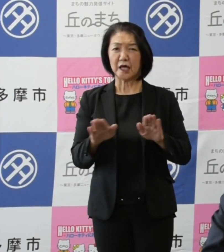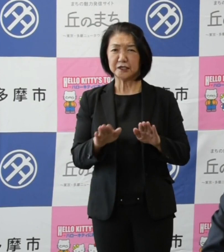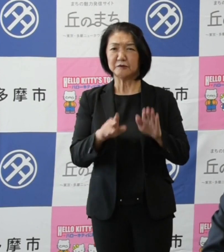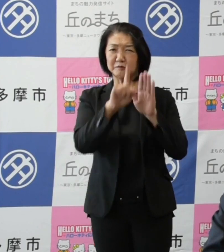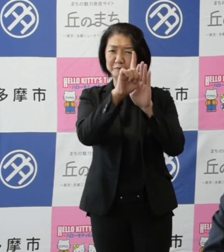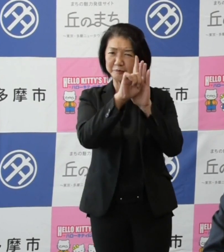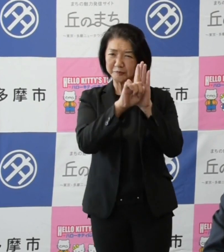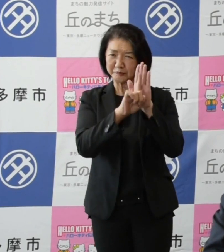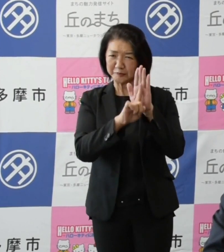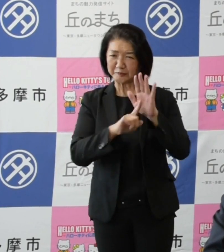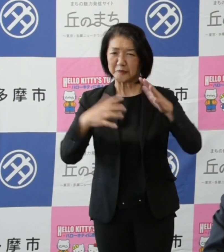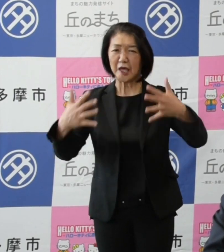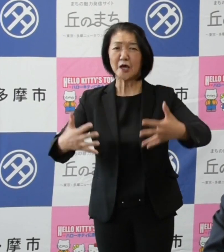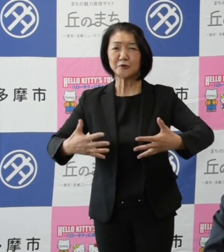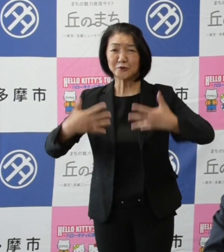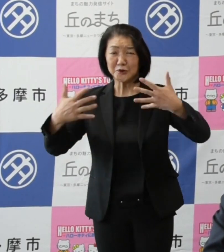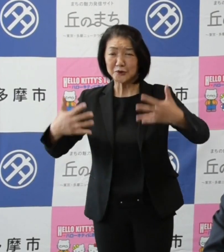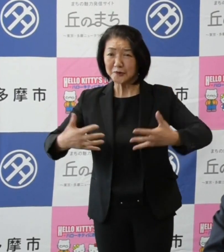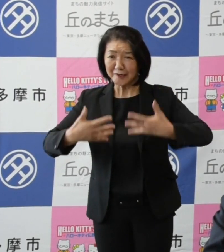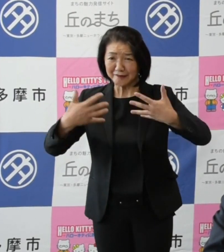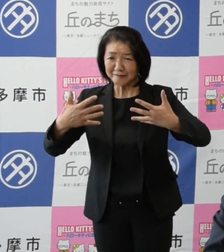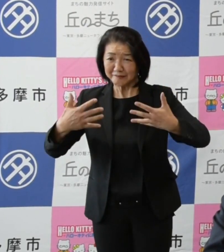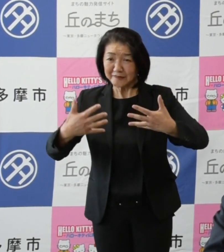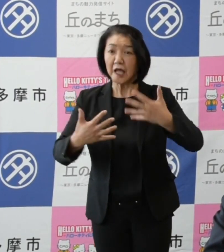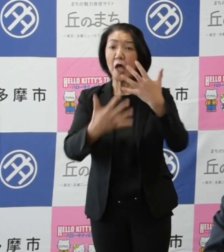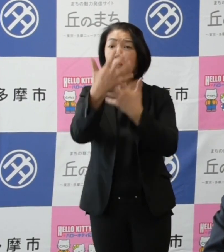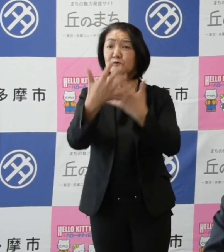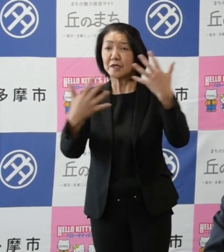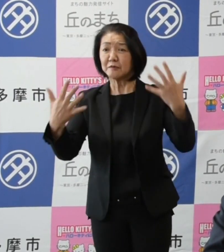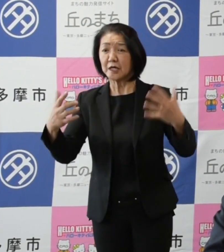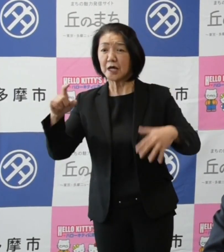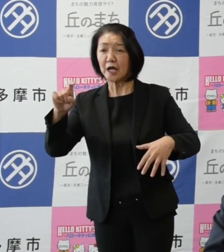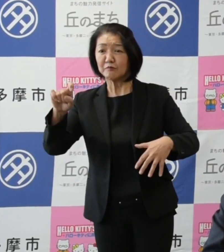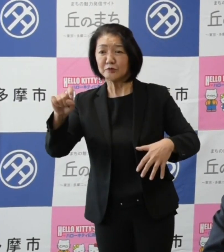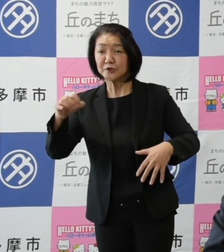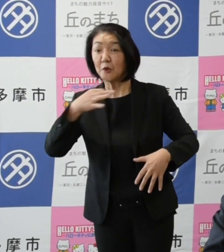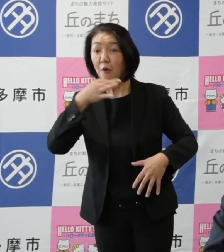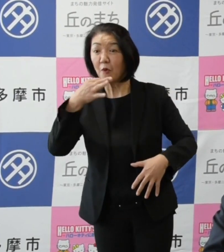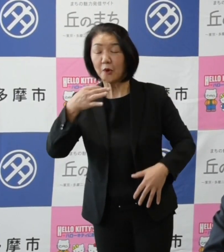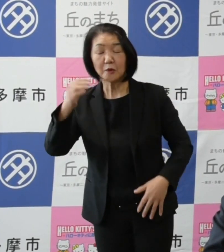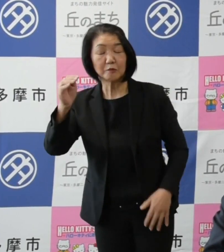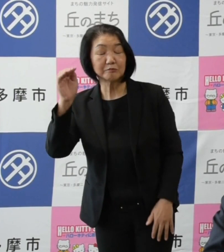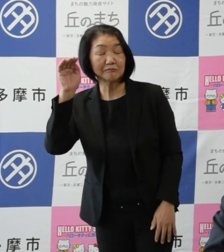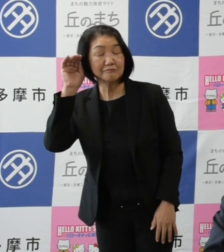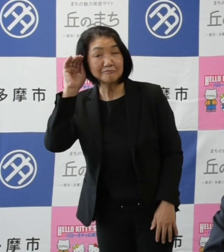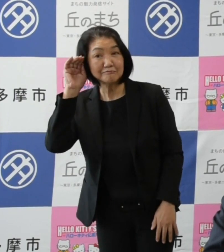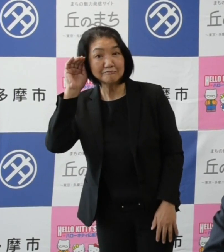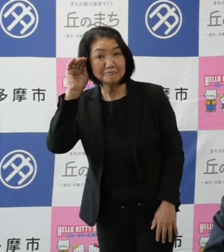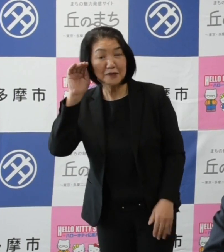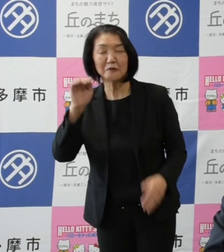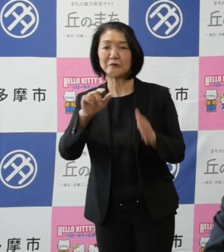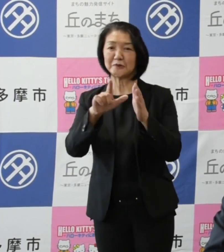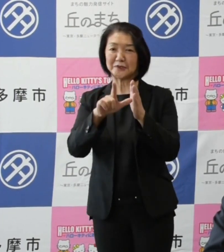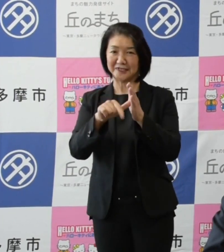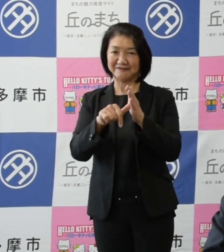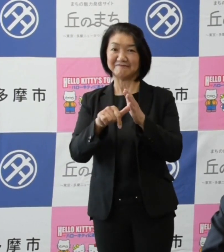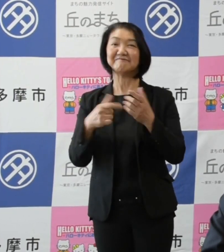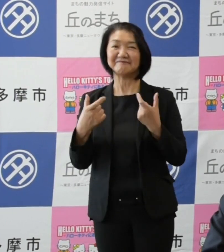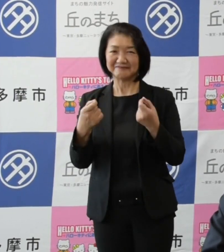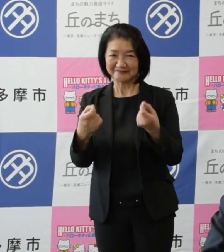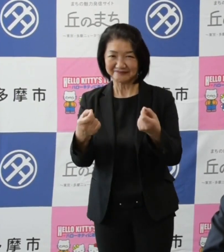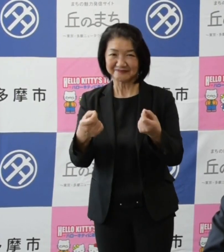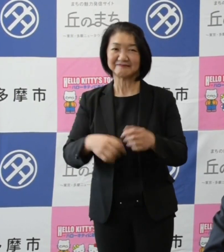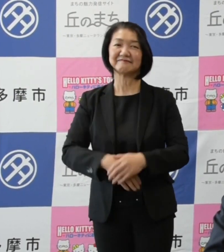ました。草むらからコオロギやアオマツムシなどの鳴き声も聞こえる季節となり